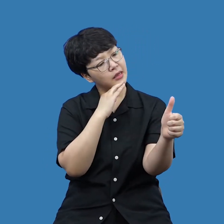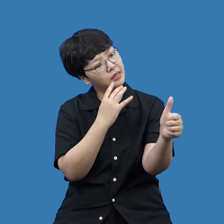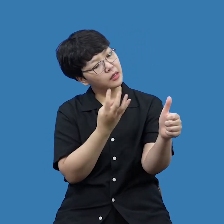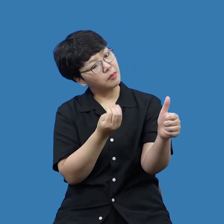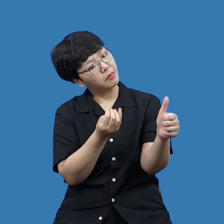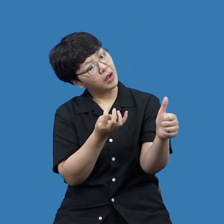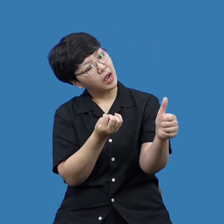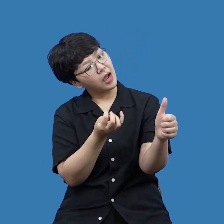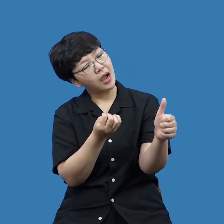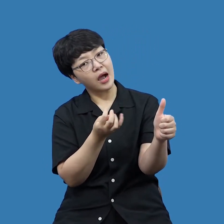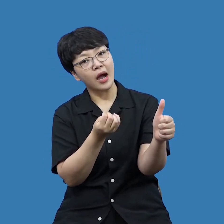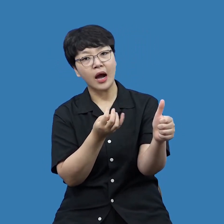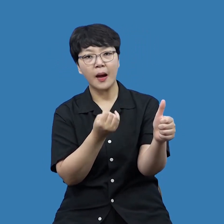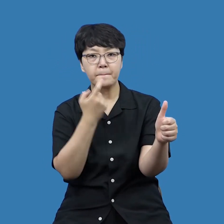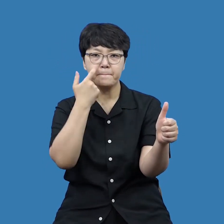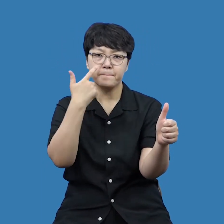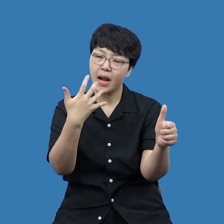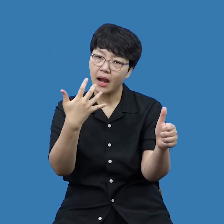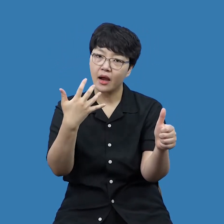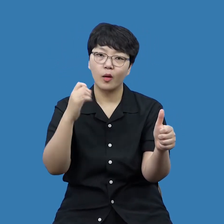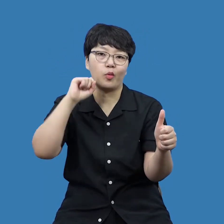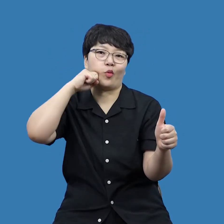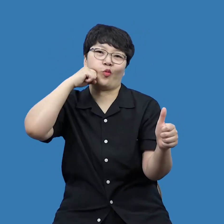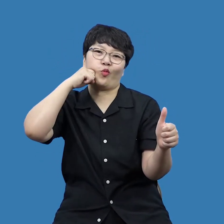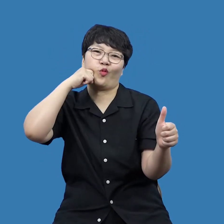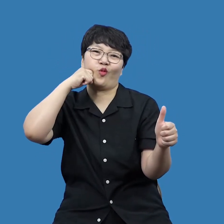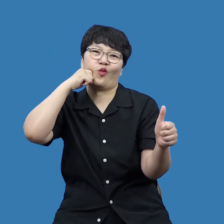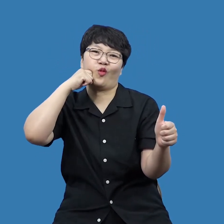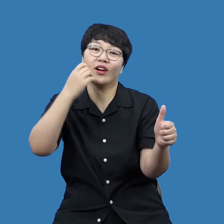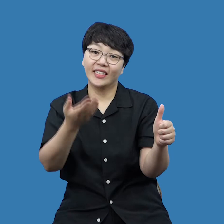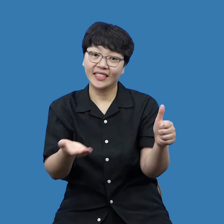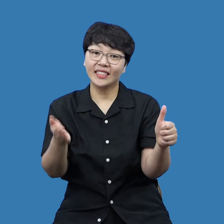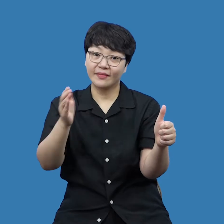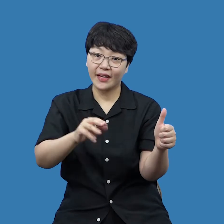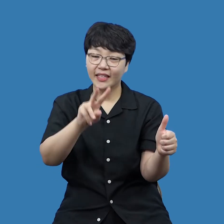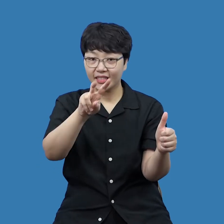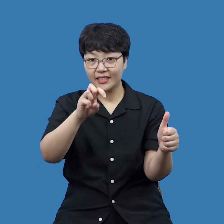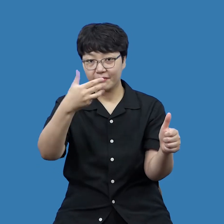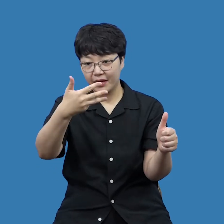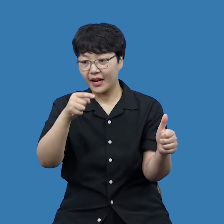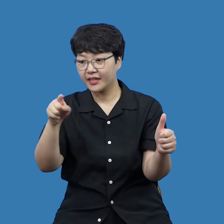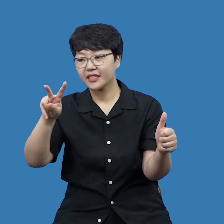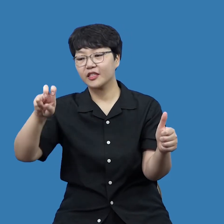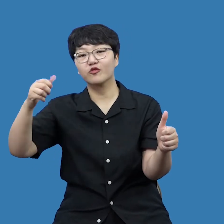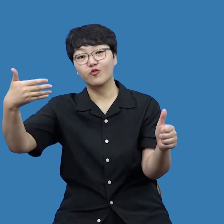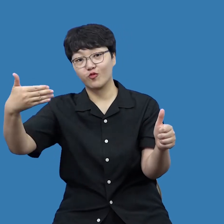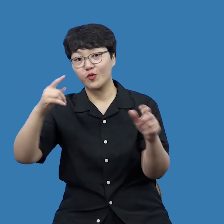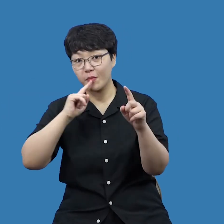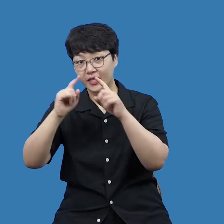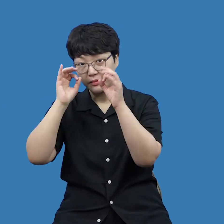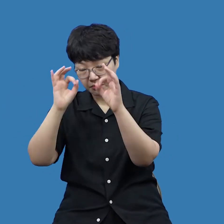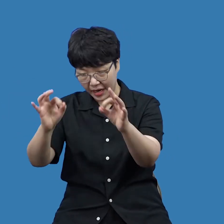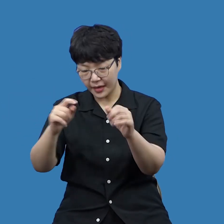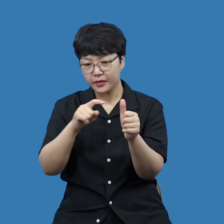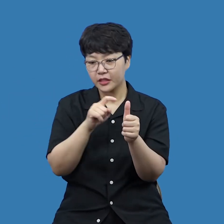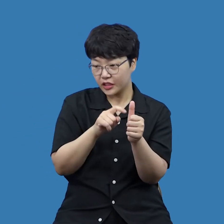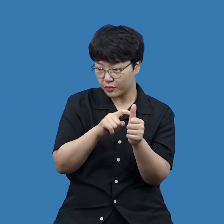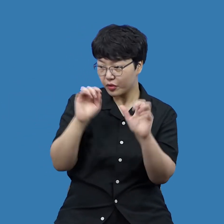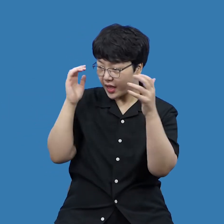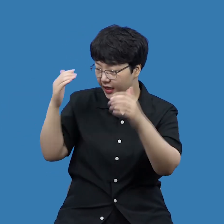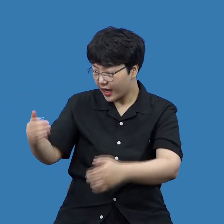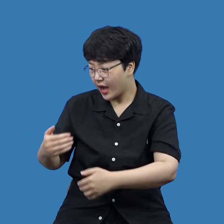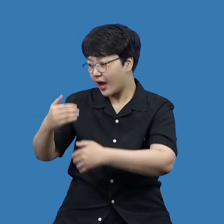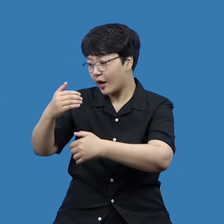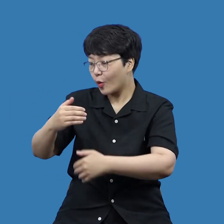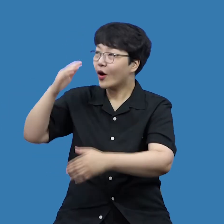되었을까? 그건 잘 알 수가 없어요. 그런데 28절, 29절에 보시면 시몬이 아기를 안고